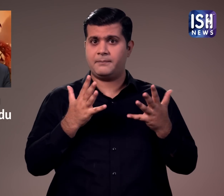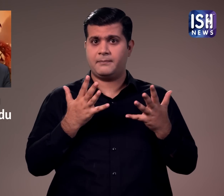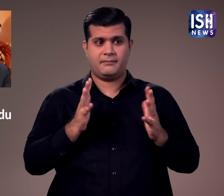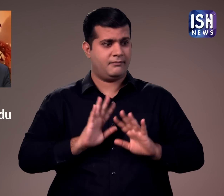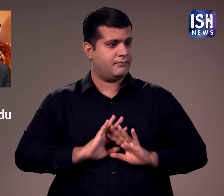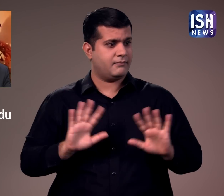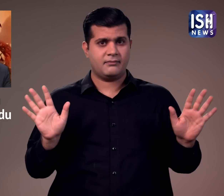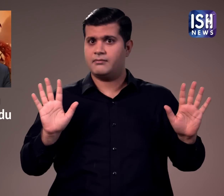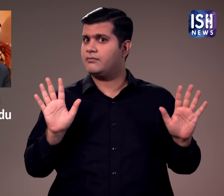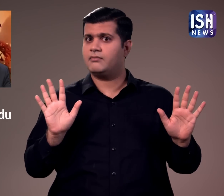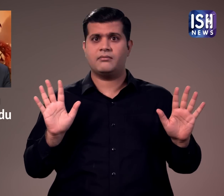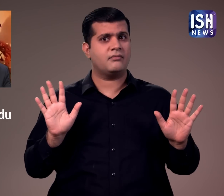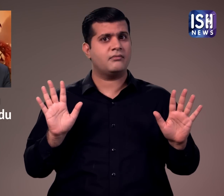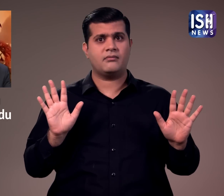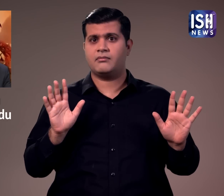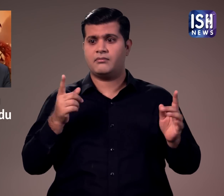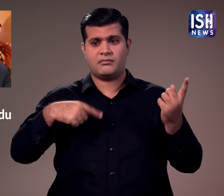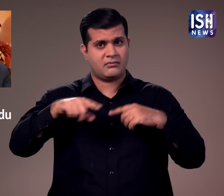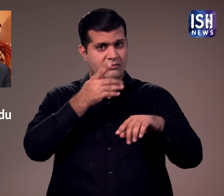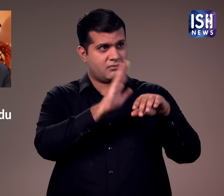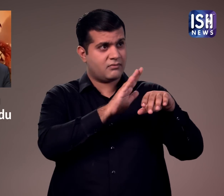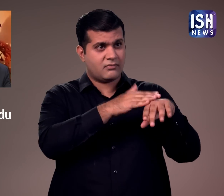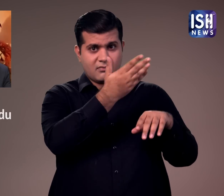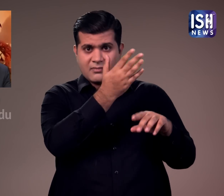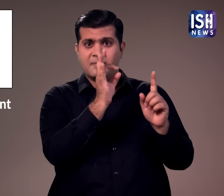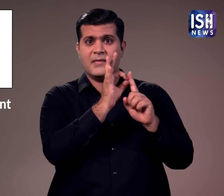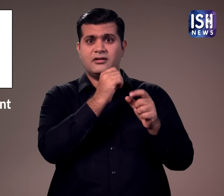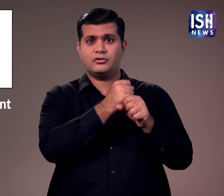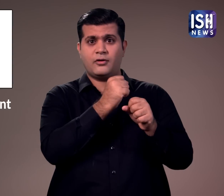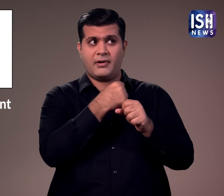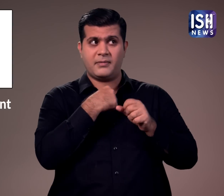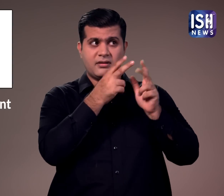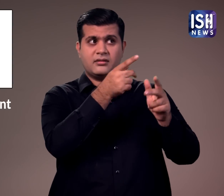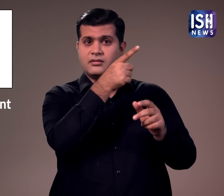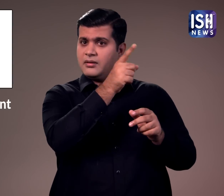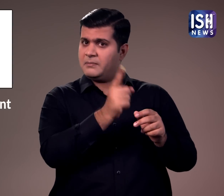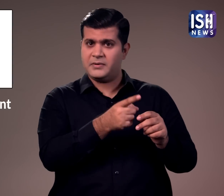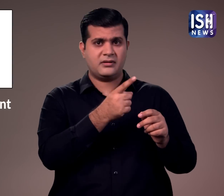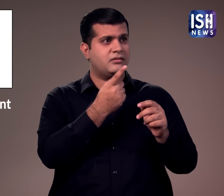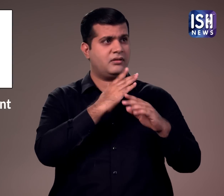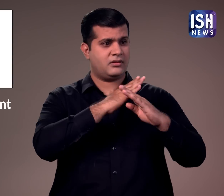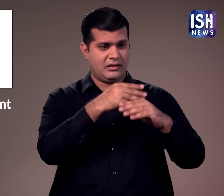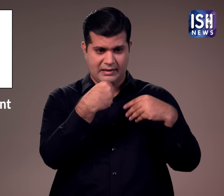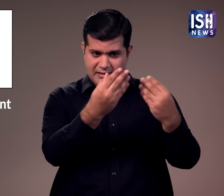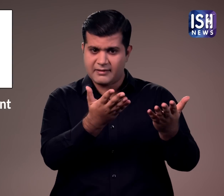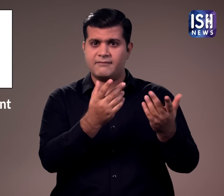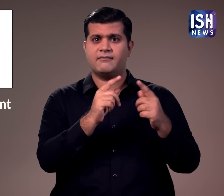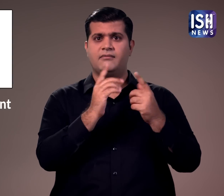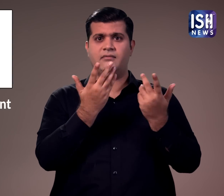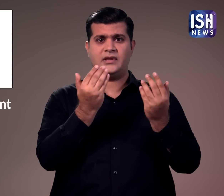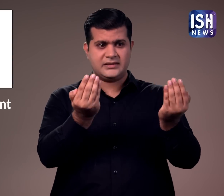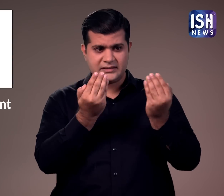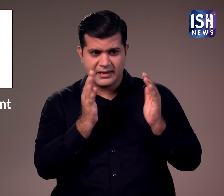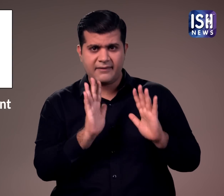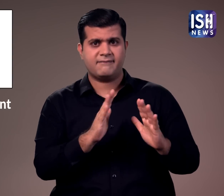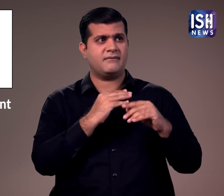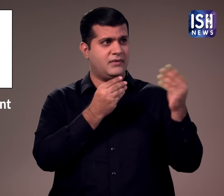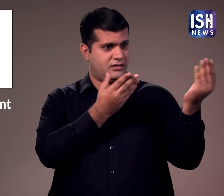करेंगे। हमने पाकिस्तान सरकार से उनकी अर्पसंख्य समुदायों की सुरक्षा और भलाई सुनस्चित